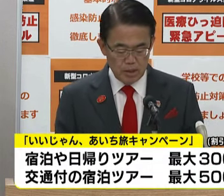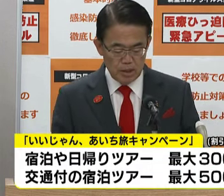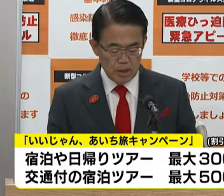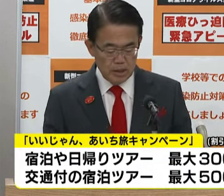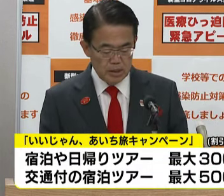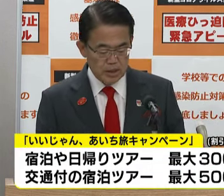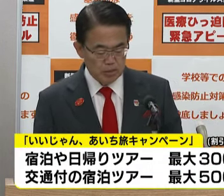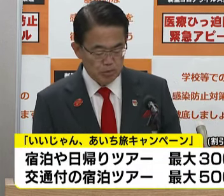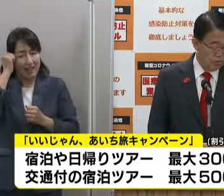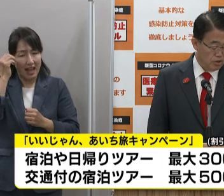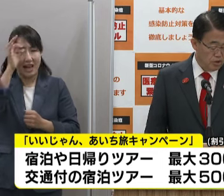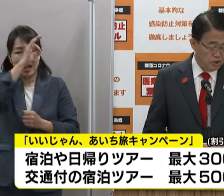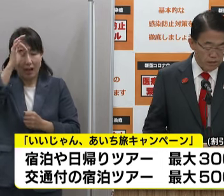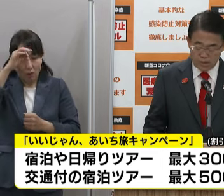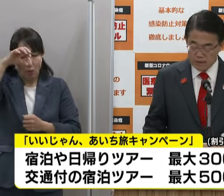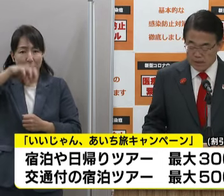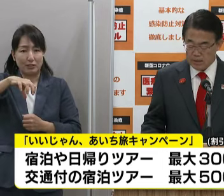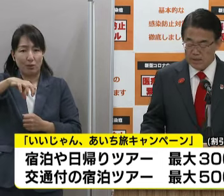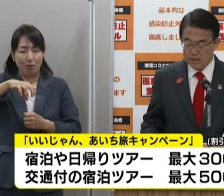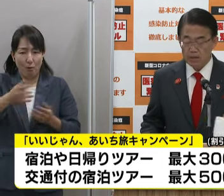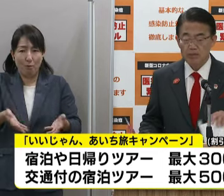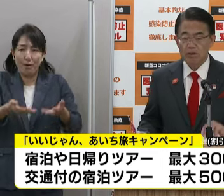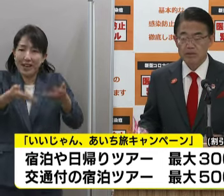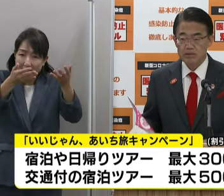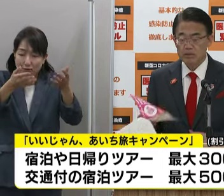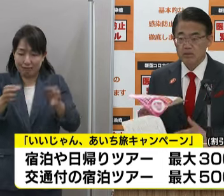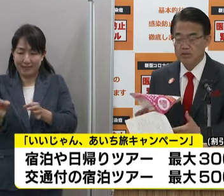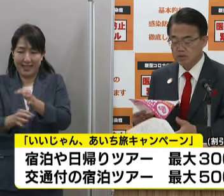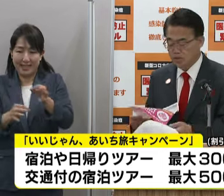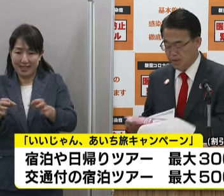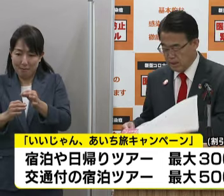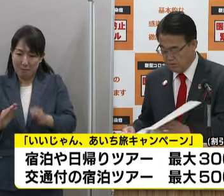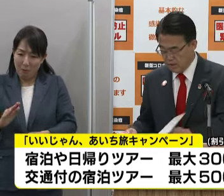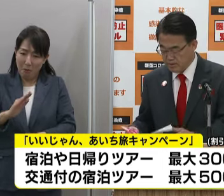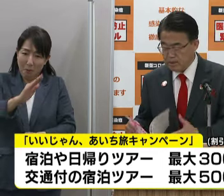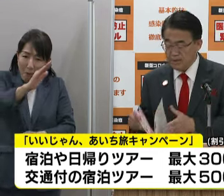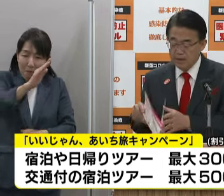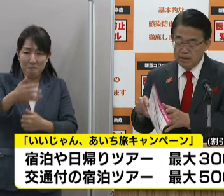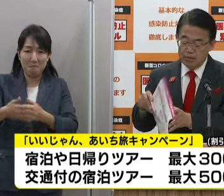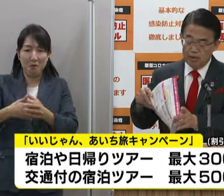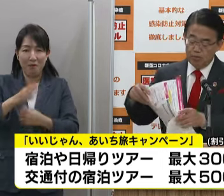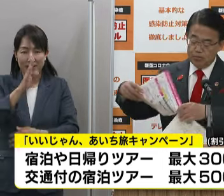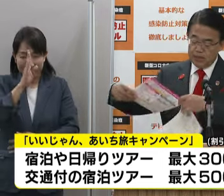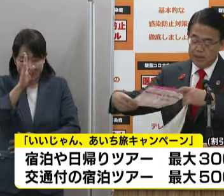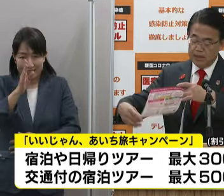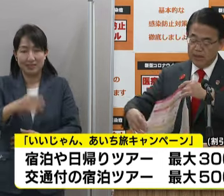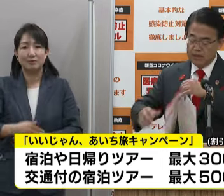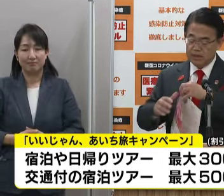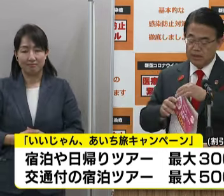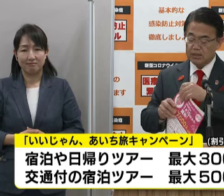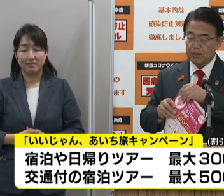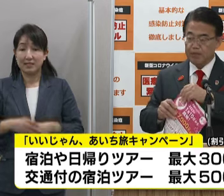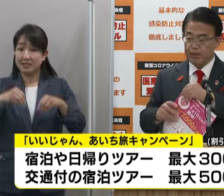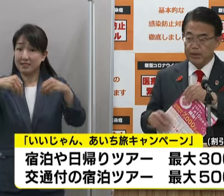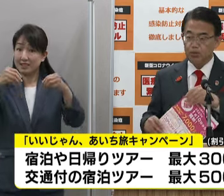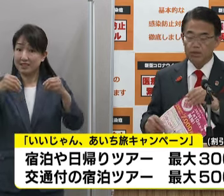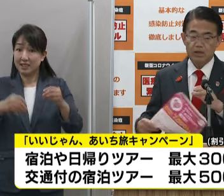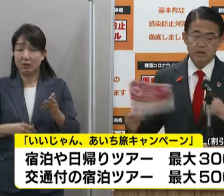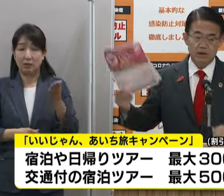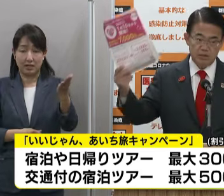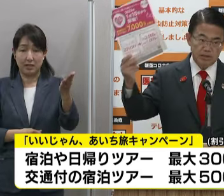下がり宿泊や日帰りツアーでは最大3,000円交通付きの宿泊ツアーでは最大5000円と